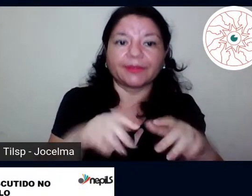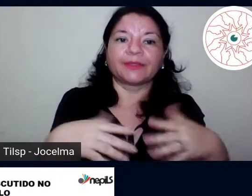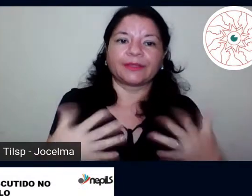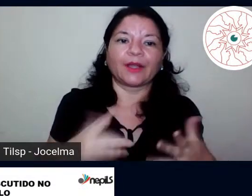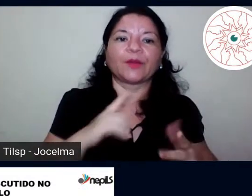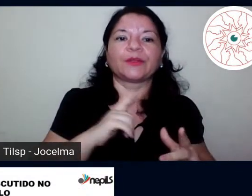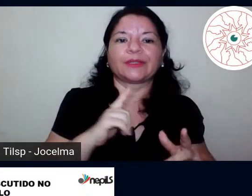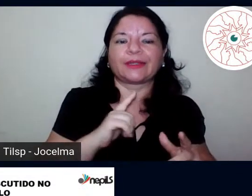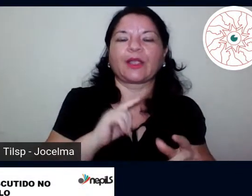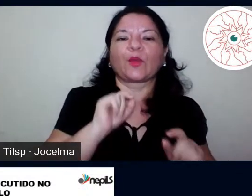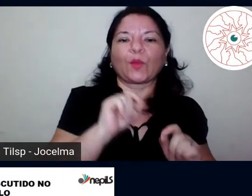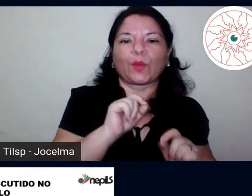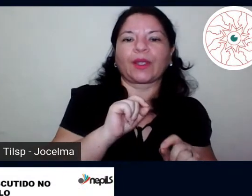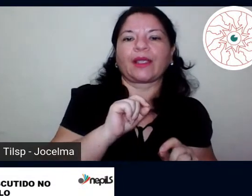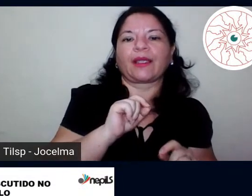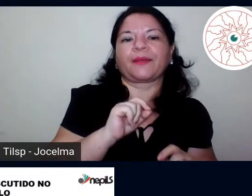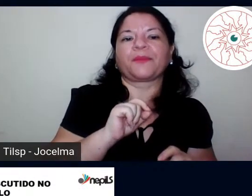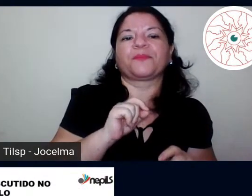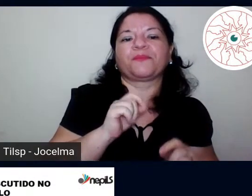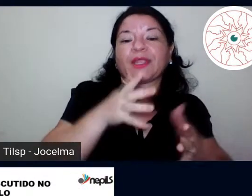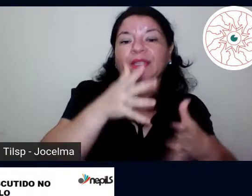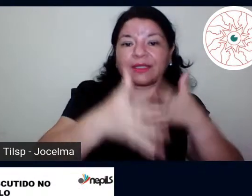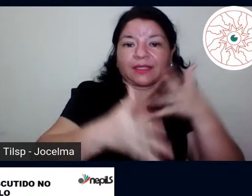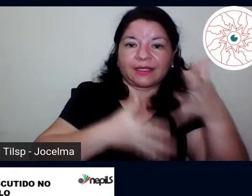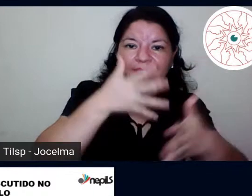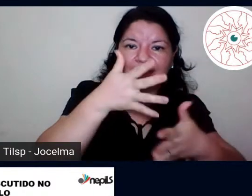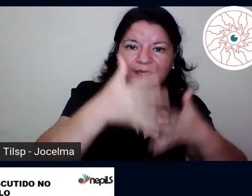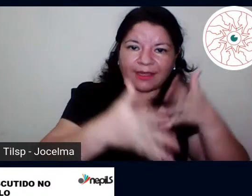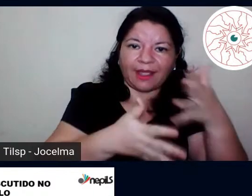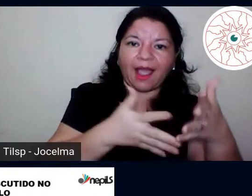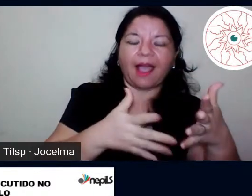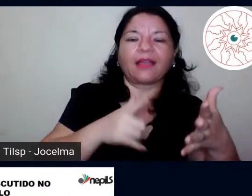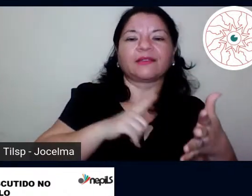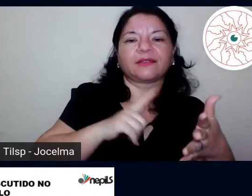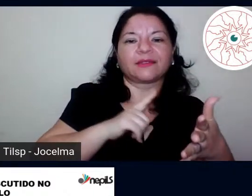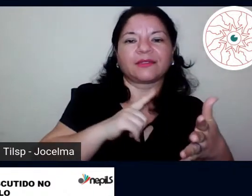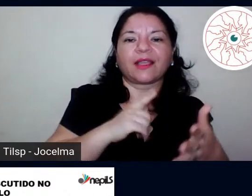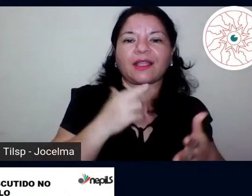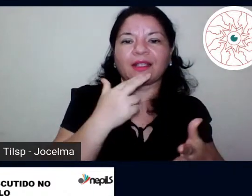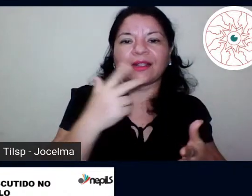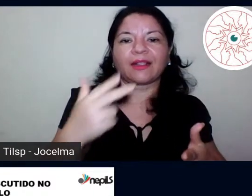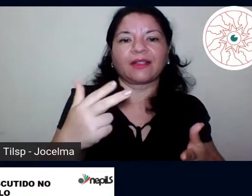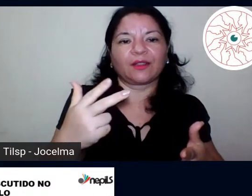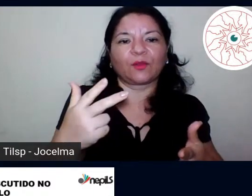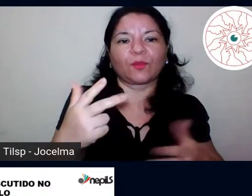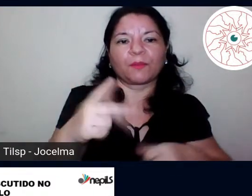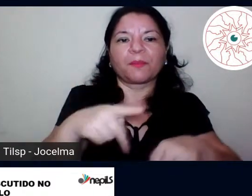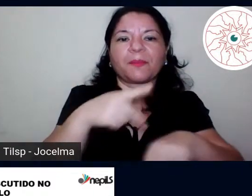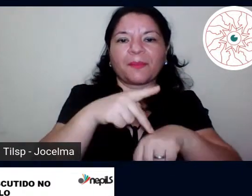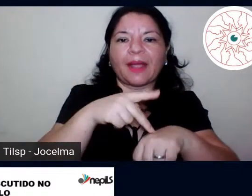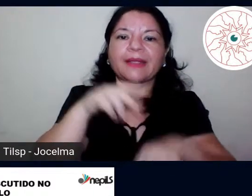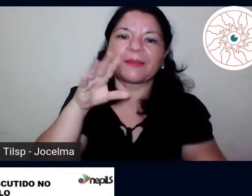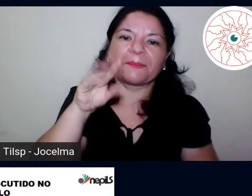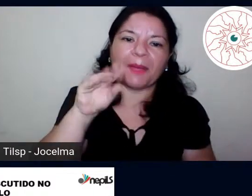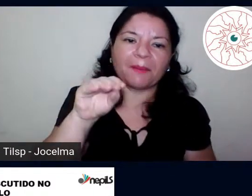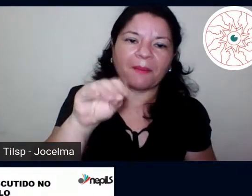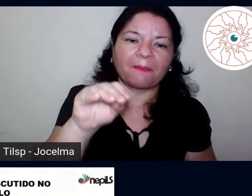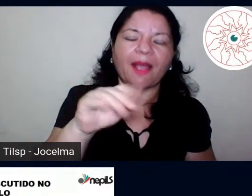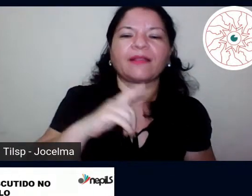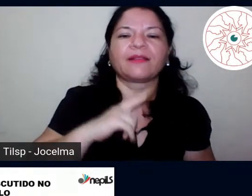modalidade falada das línguas de sinais, né? Não estranho, deixa eu fazer aqui um preâmbulo sobre isso teórico,